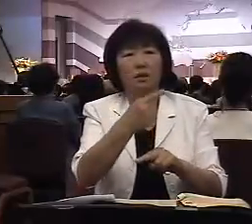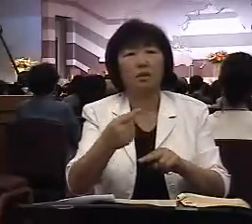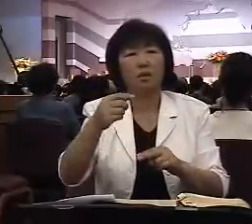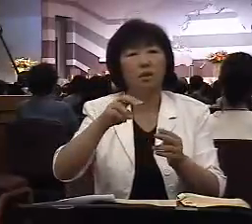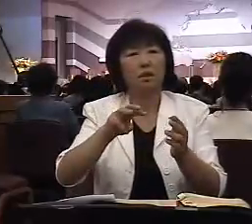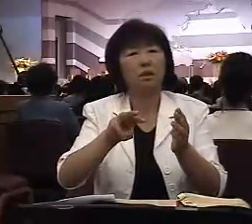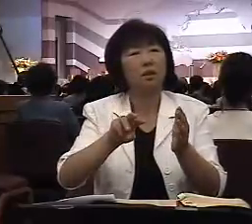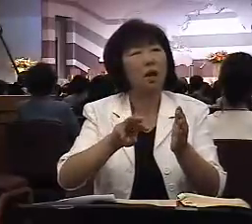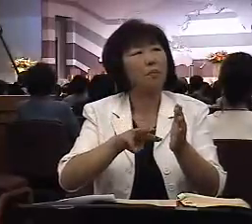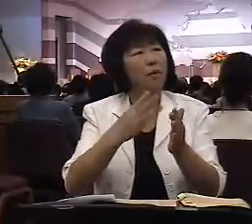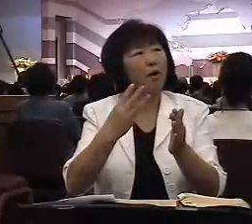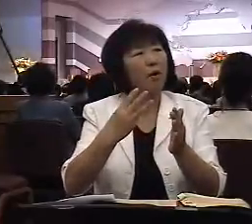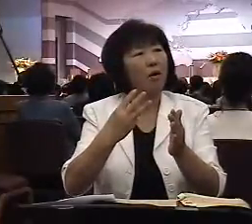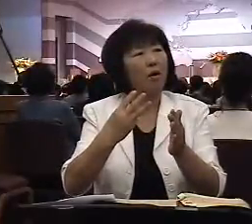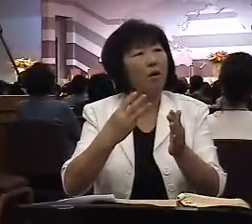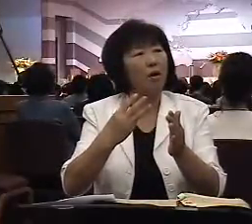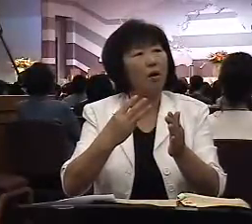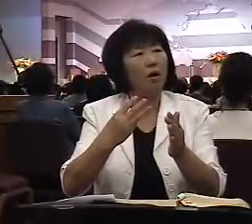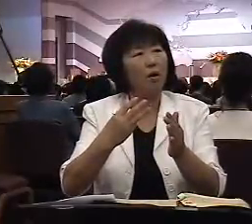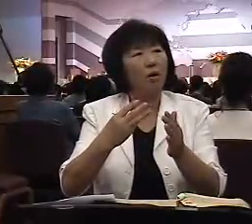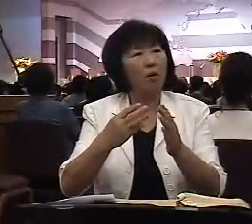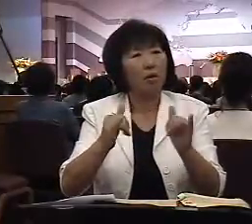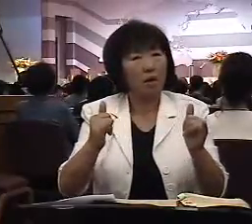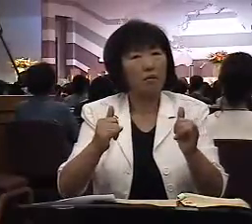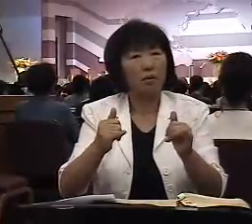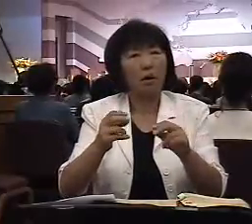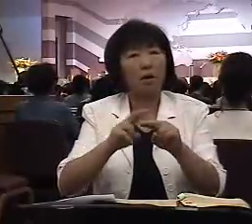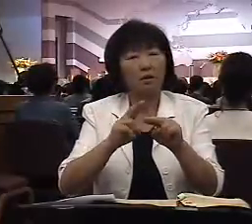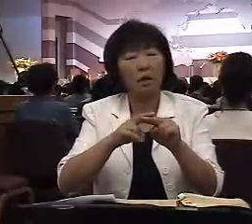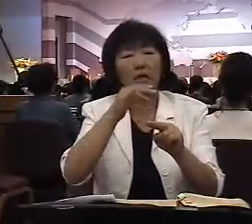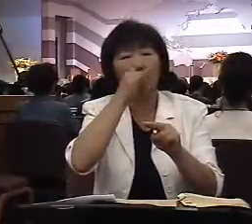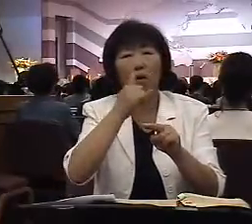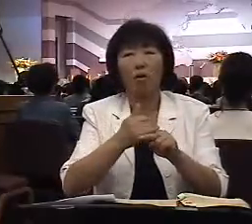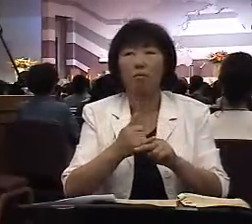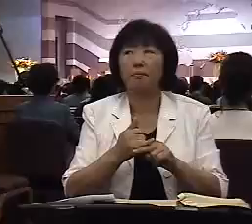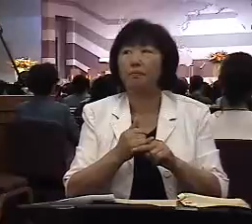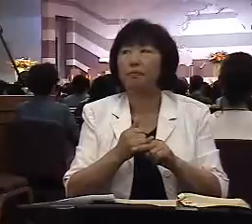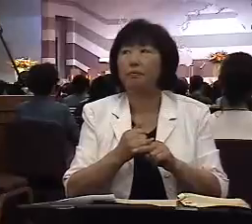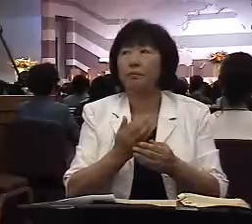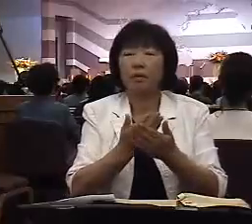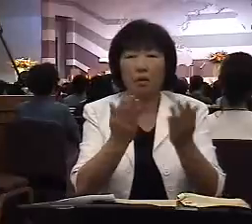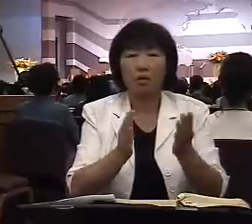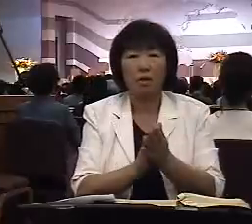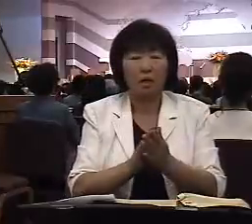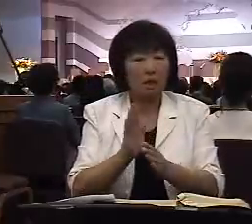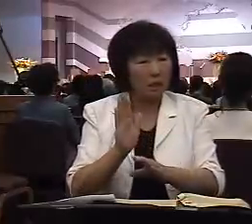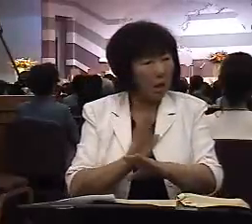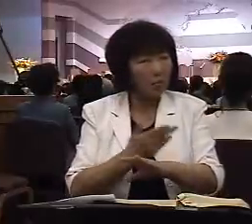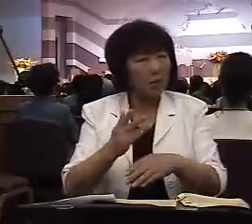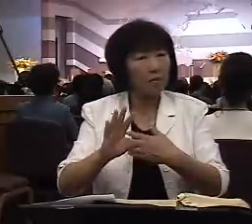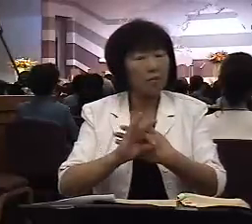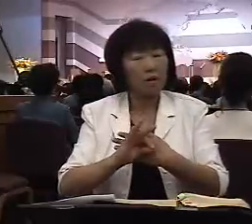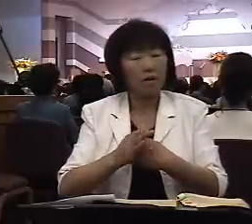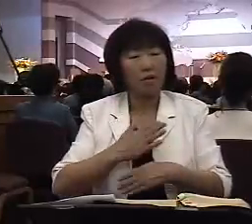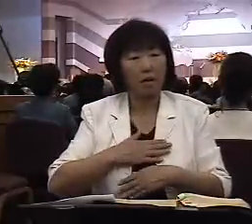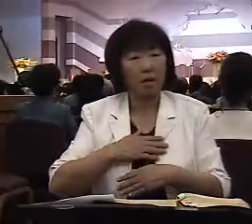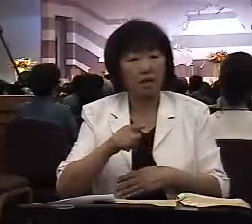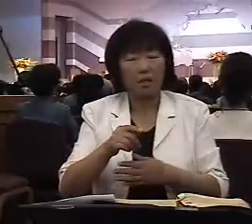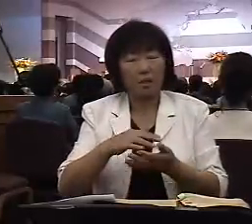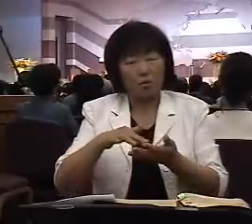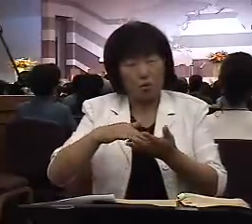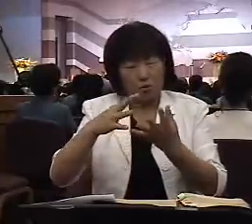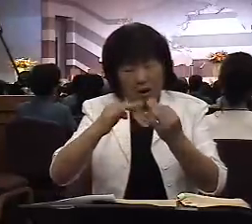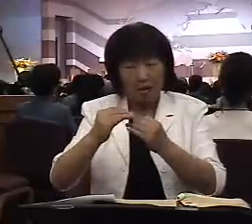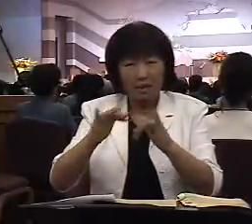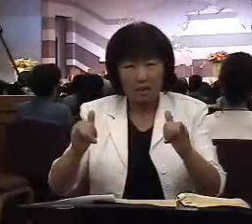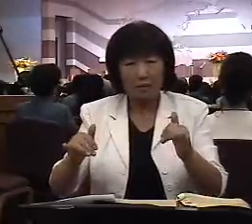1,350, 1,400명 정도 앉아 계신데요. 여러분, 자칫 잘못하면 내가 이 수많은